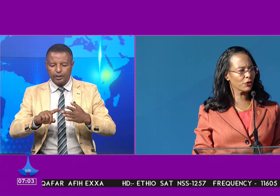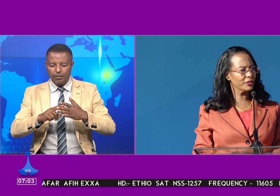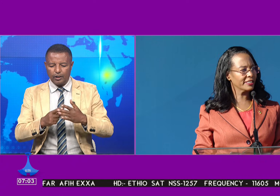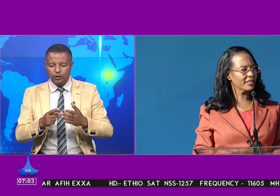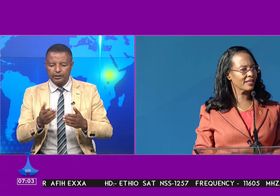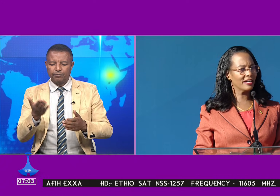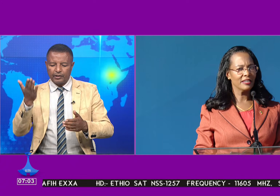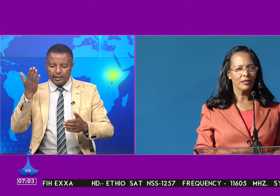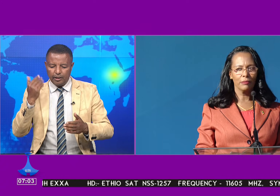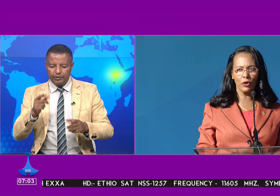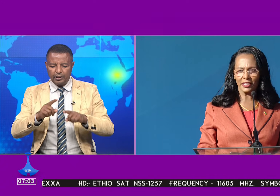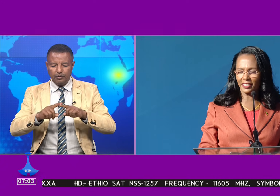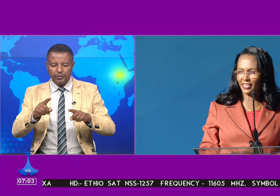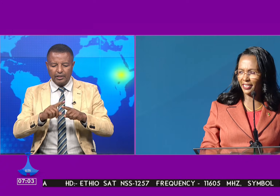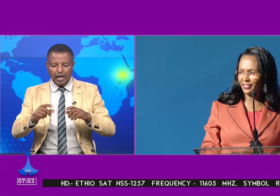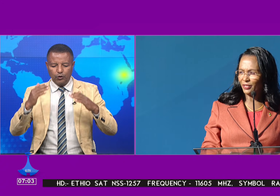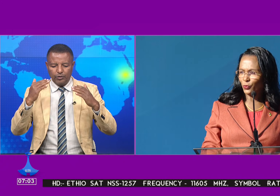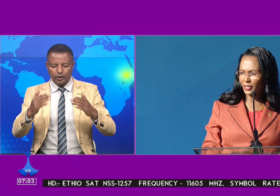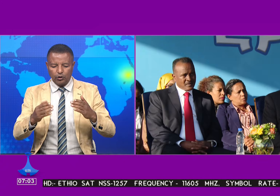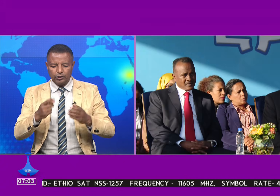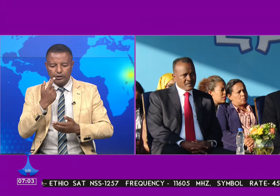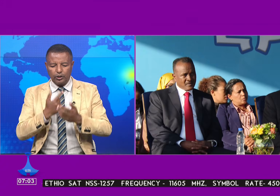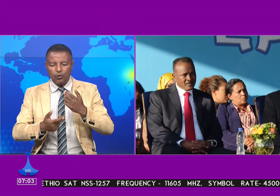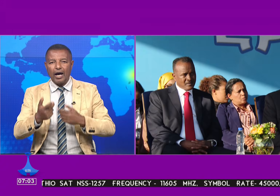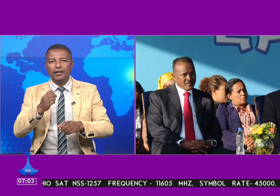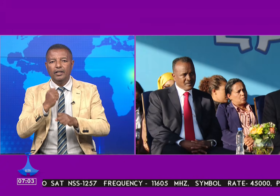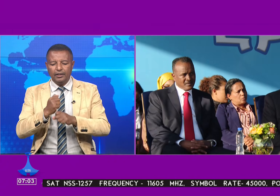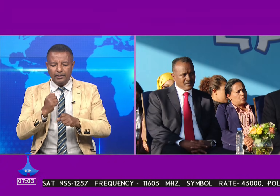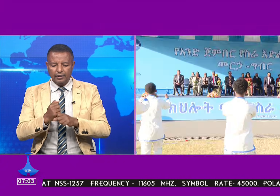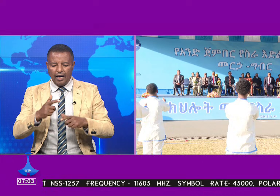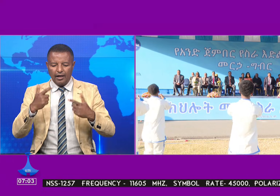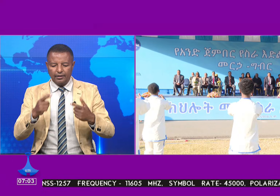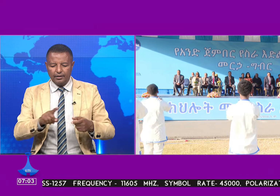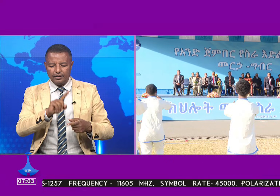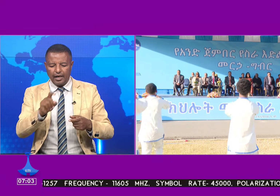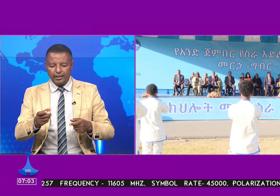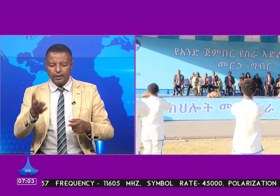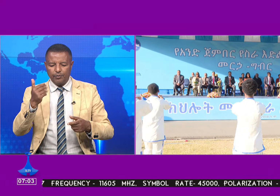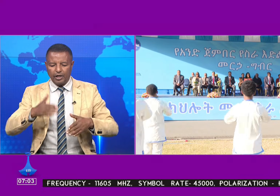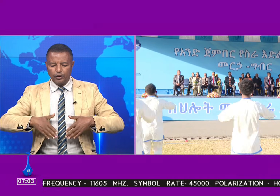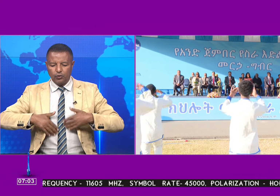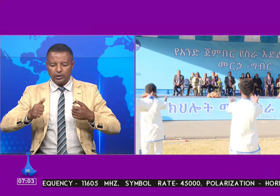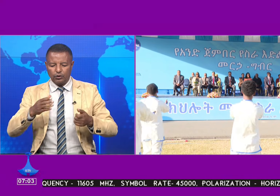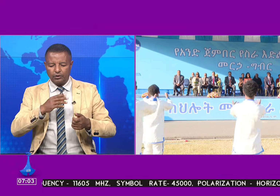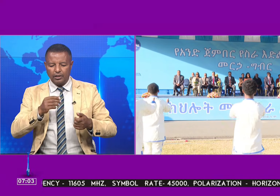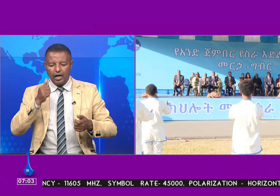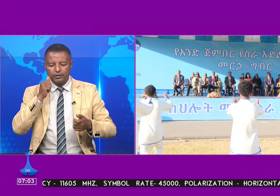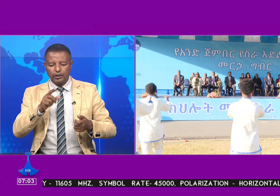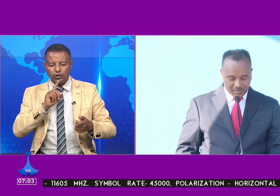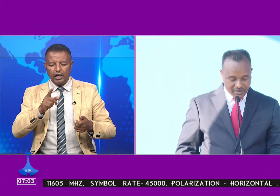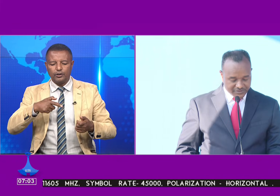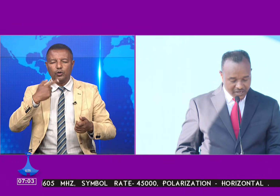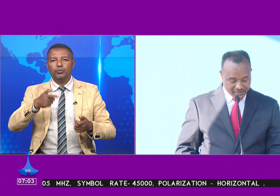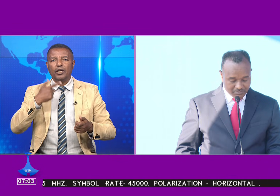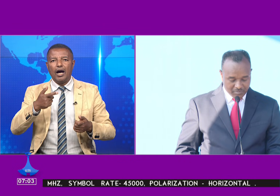ስራ ጀማሪዎች ቀደም ሲል በተለያዩ መድረኮች ስንወያይ የስራ እድል ጥያቄ የነበራቸው ወጣቶችና